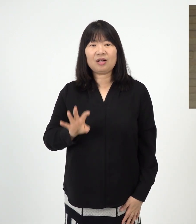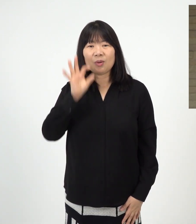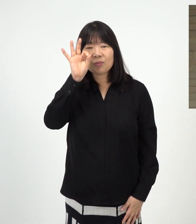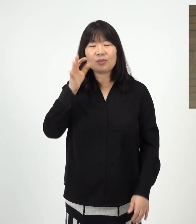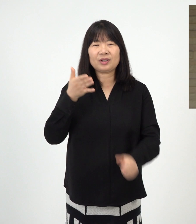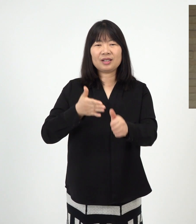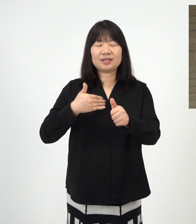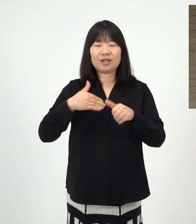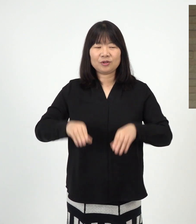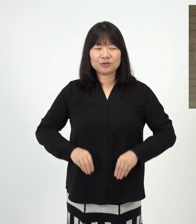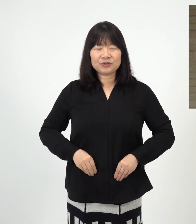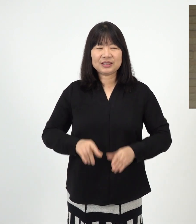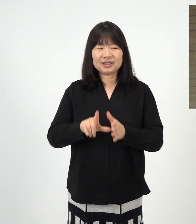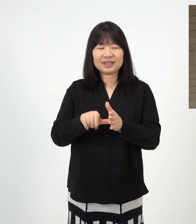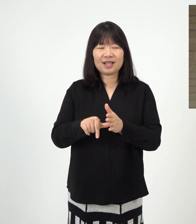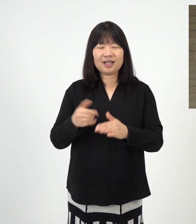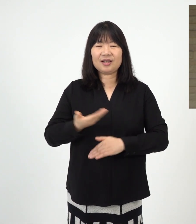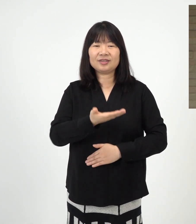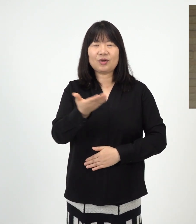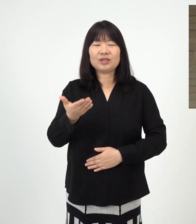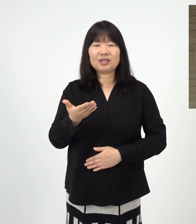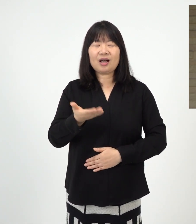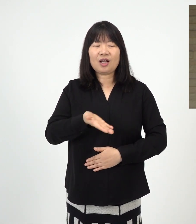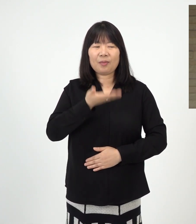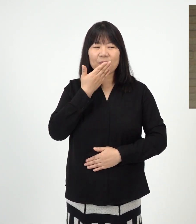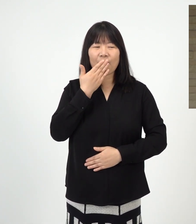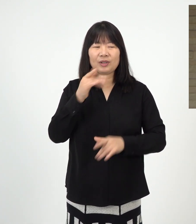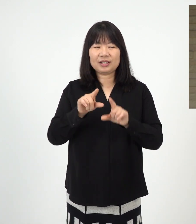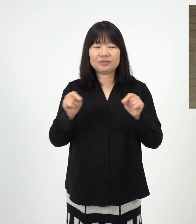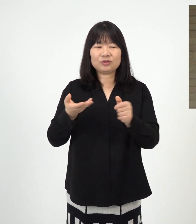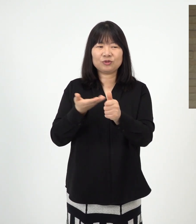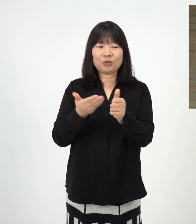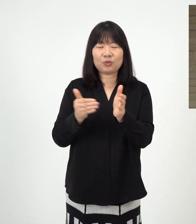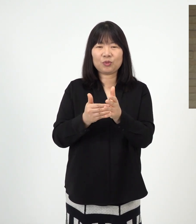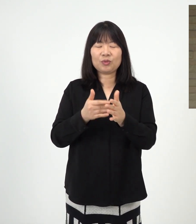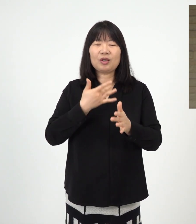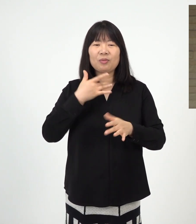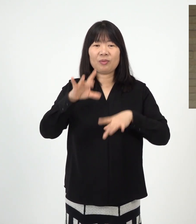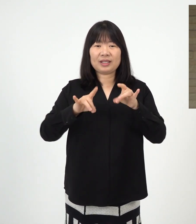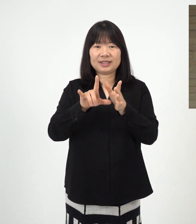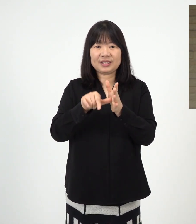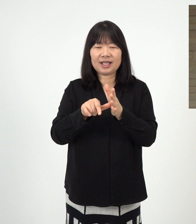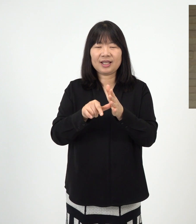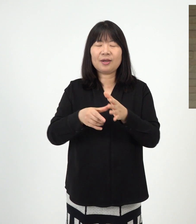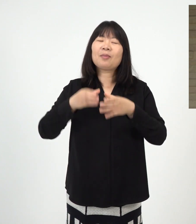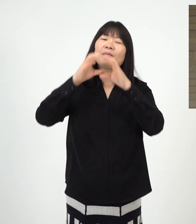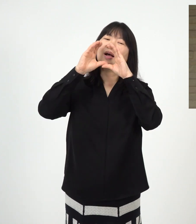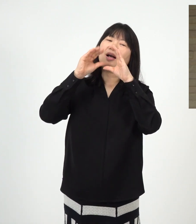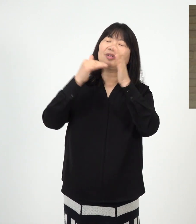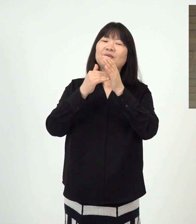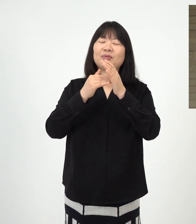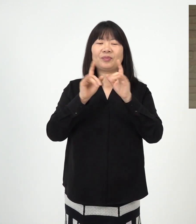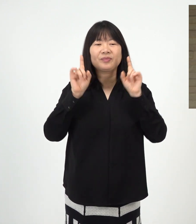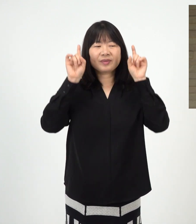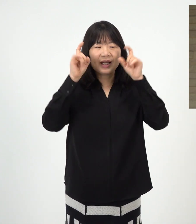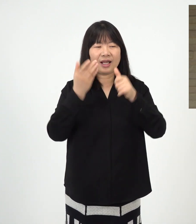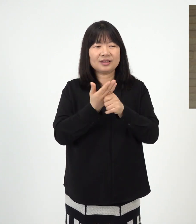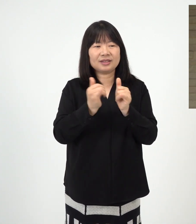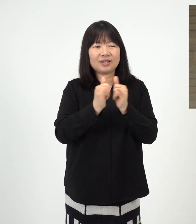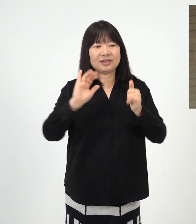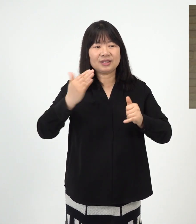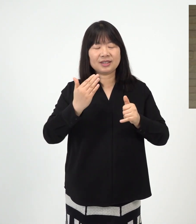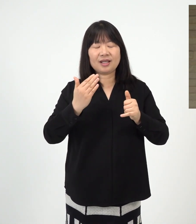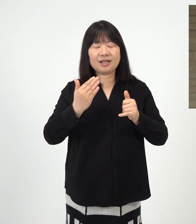보십시다. 내가 줄일 때 너희가 먹을 것을 주었고, 목마를 때 마시게 하였고, 나그네 되었을 때